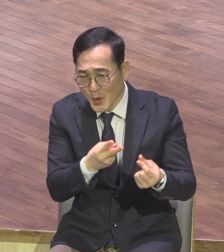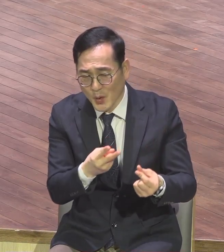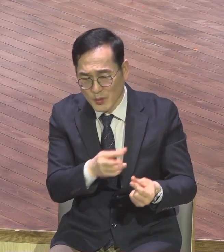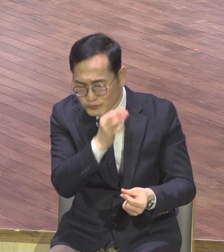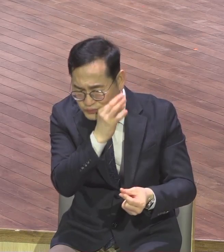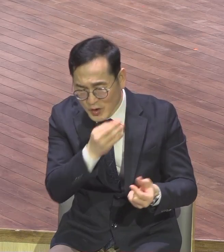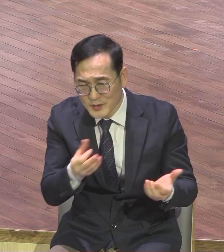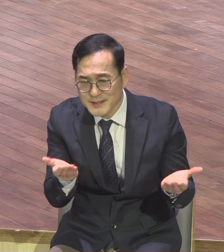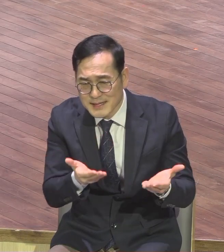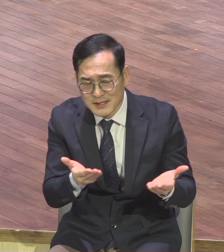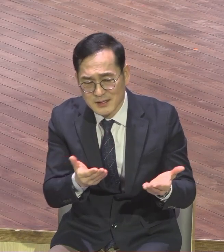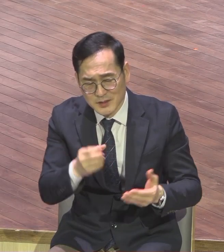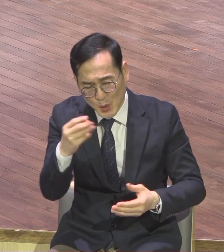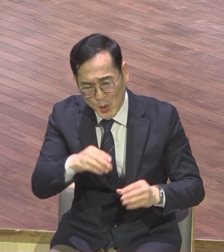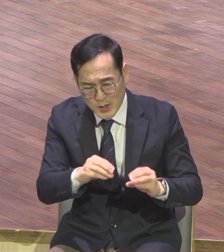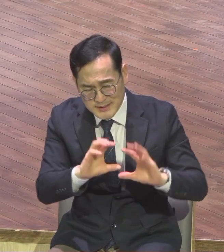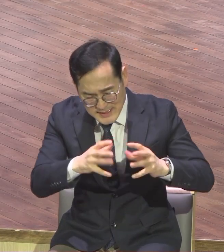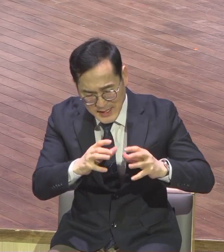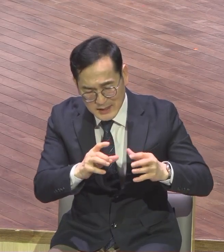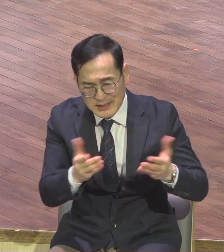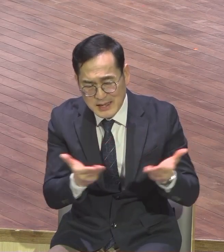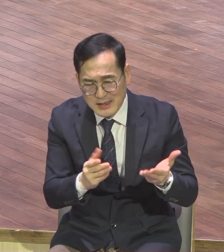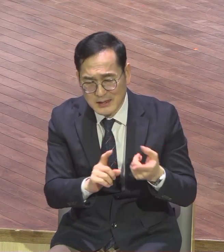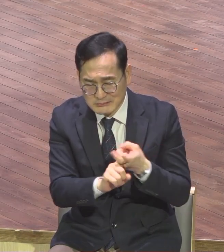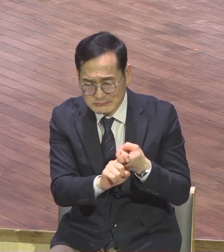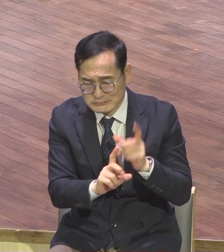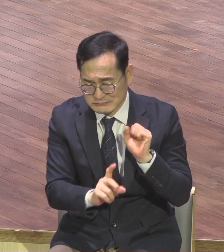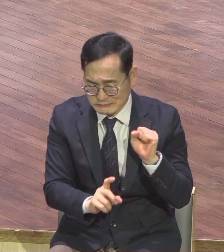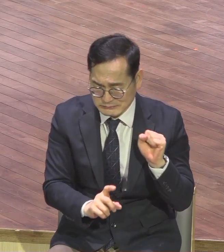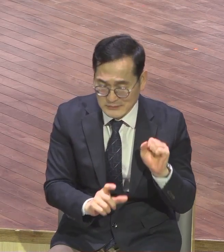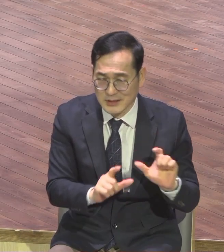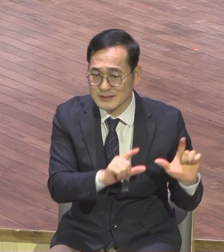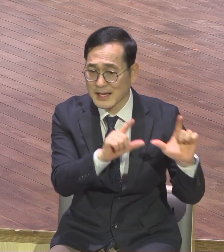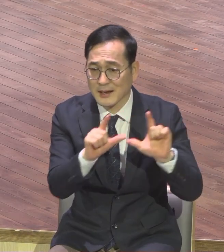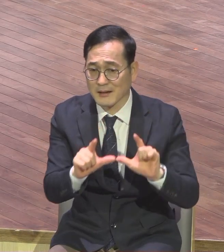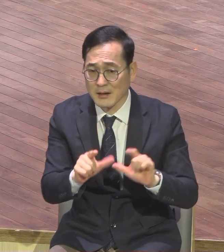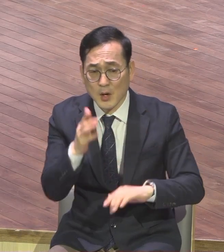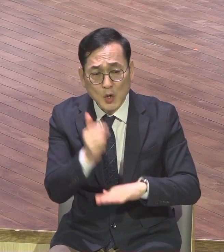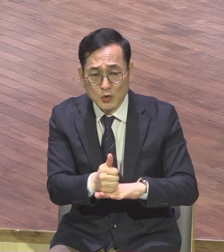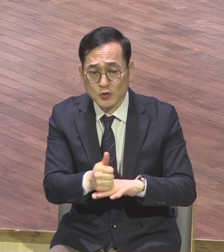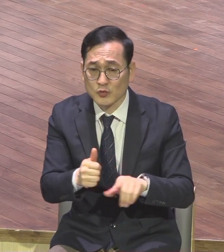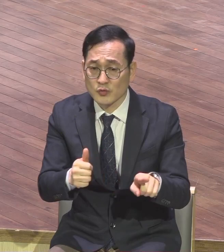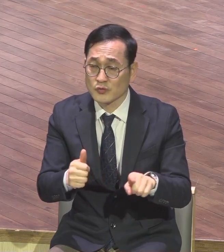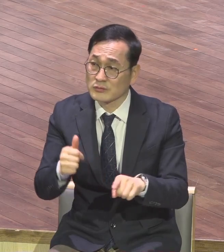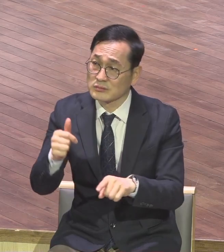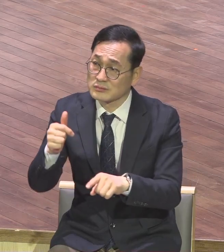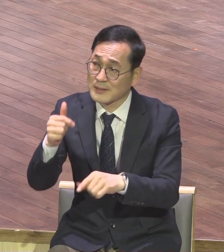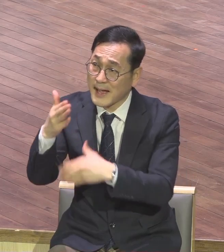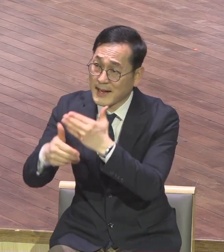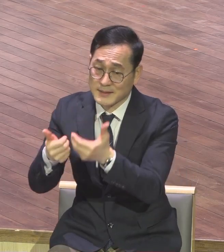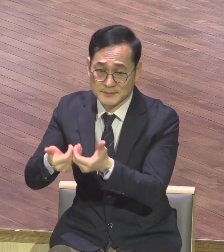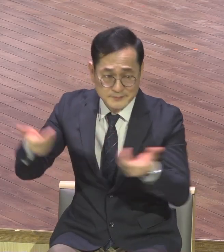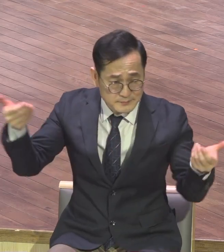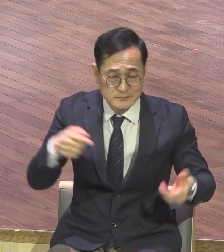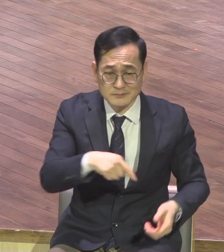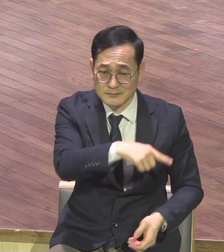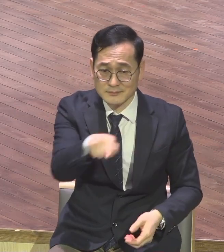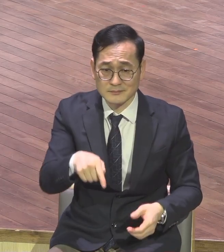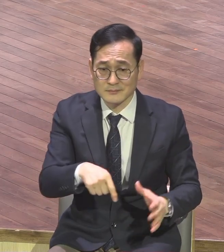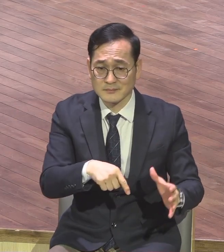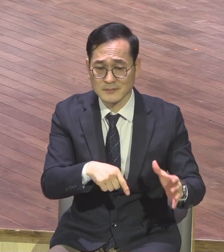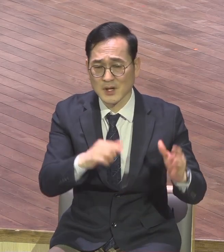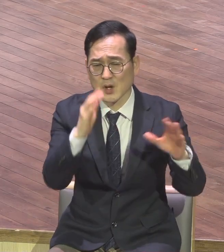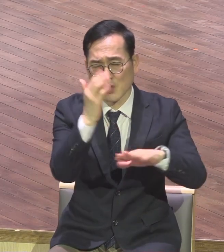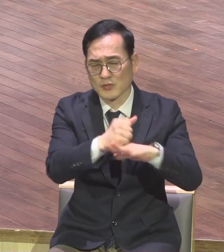생각한다. 바울은 십자가의 원수로 향하는 자들의 마침은 뭐라고요? 멸망이요, 멸망. 거짓